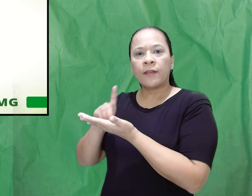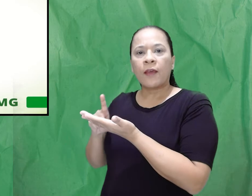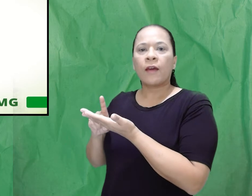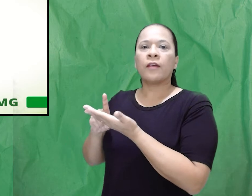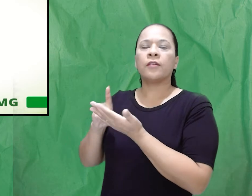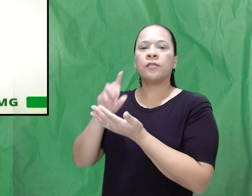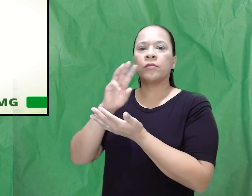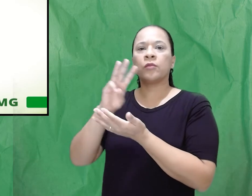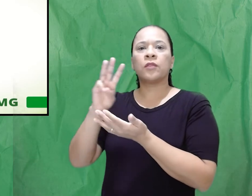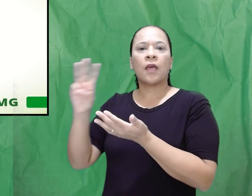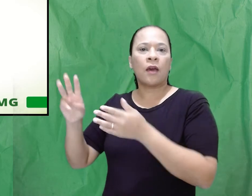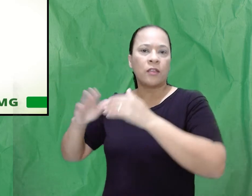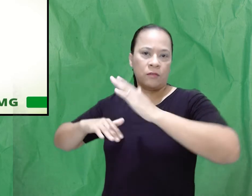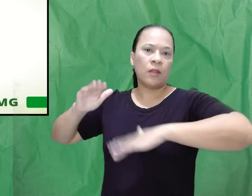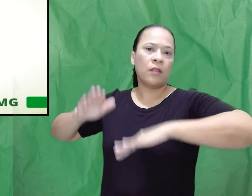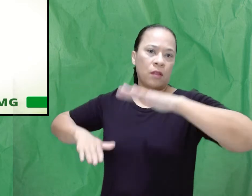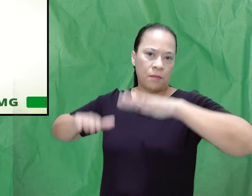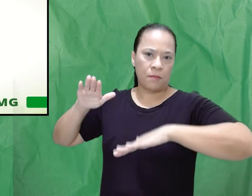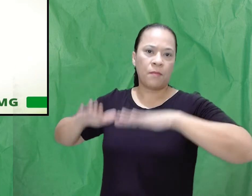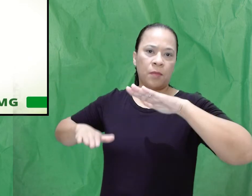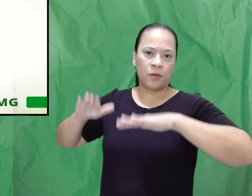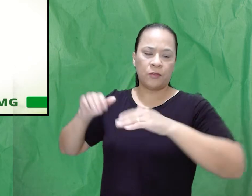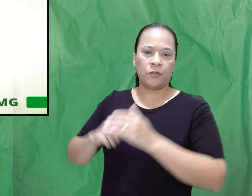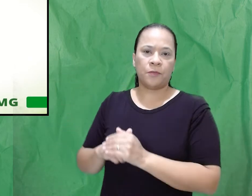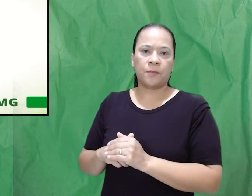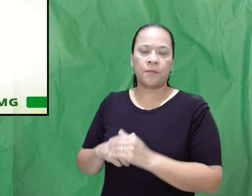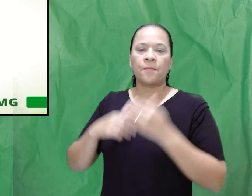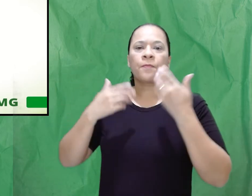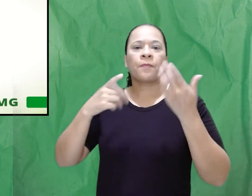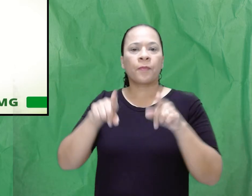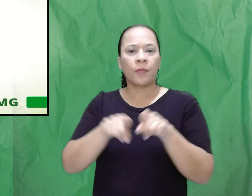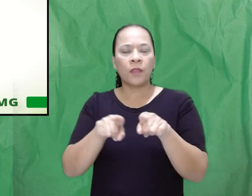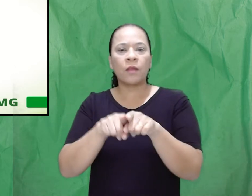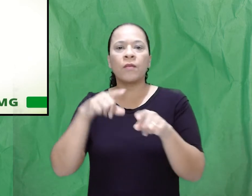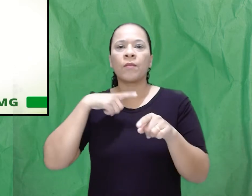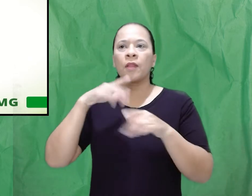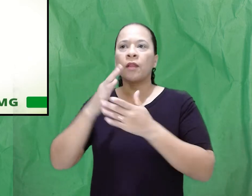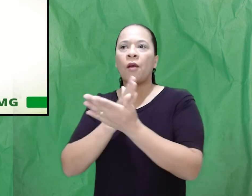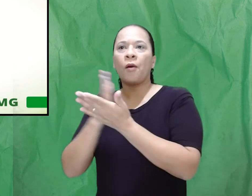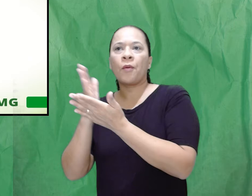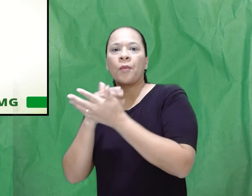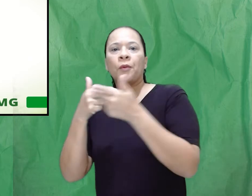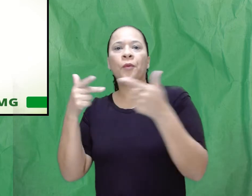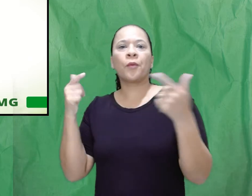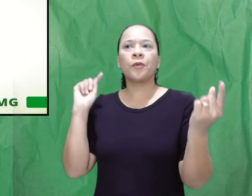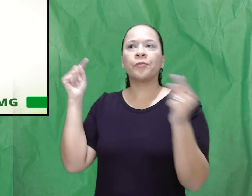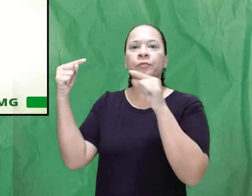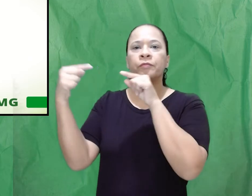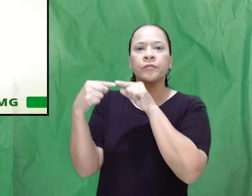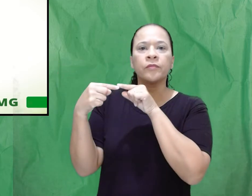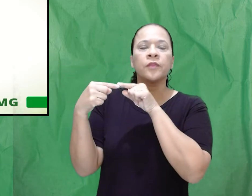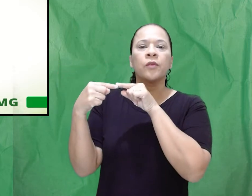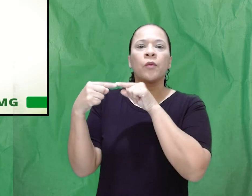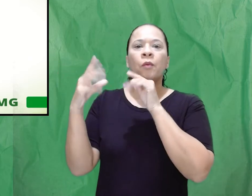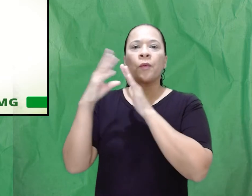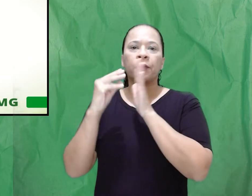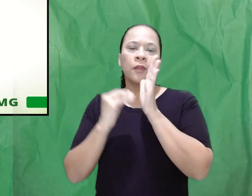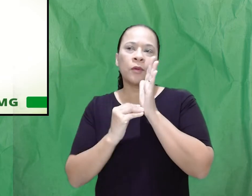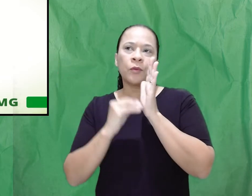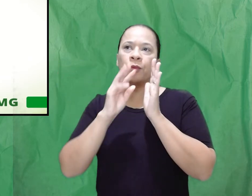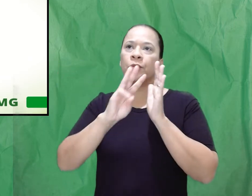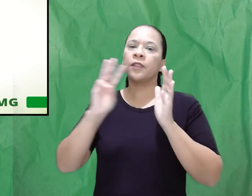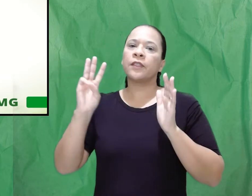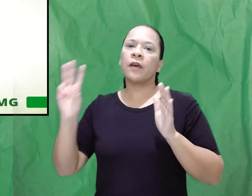site. Eu também tenho alguns elementos relacionados ao conteúdo do site, onde eu tenho, por exemplo, o conteúdo principal, posso